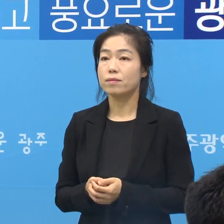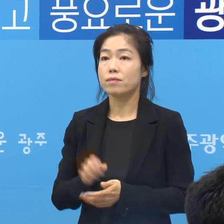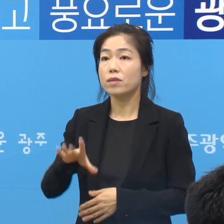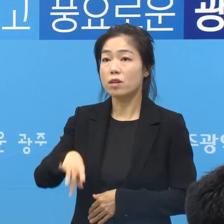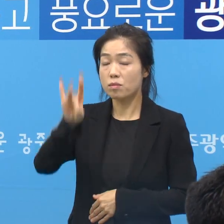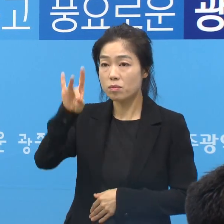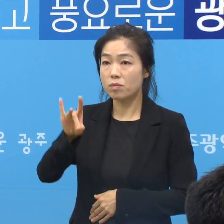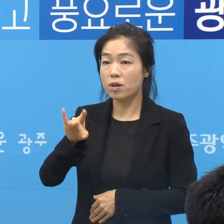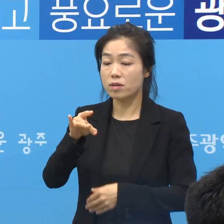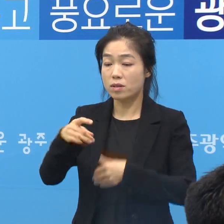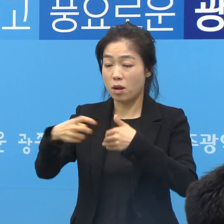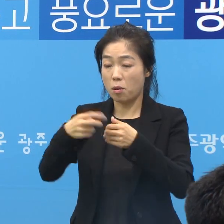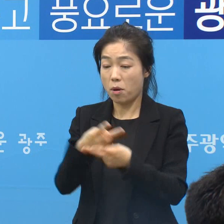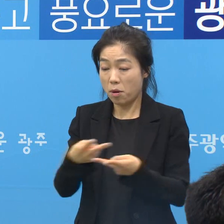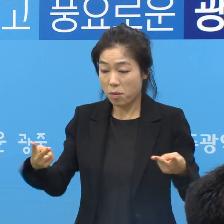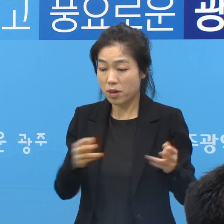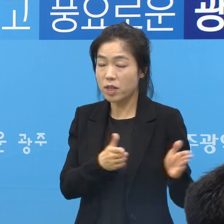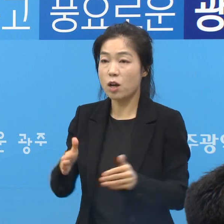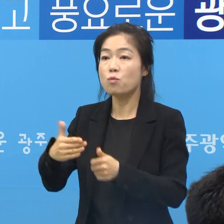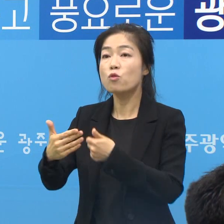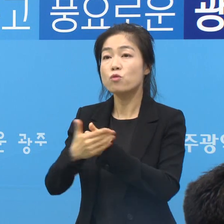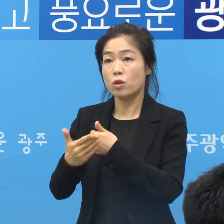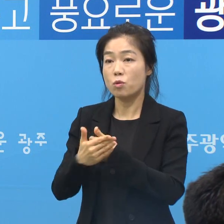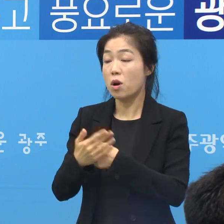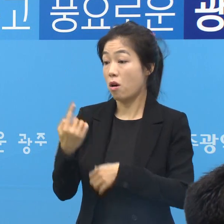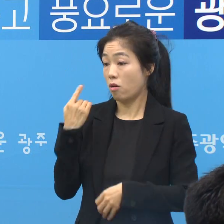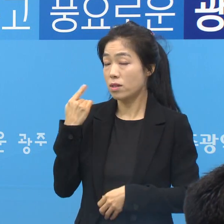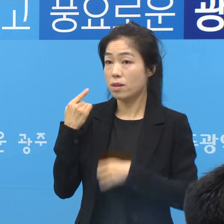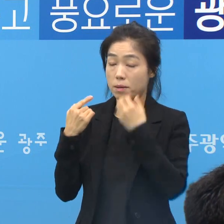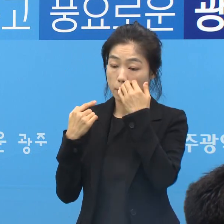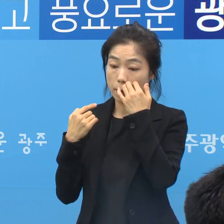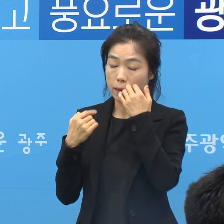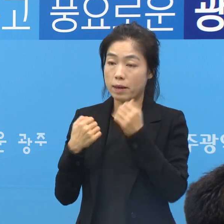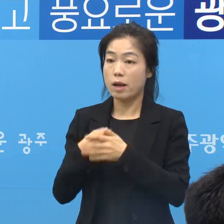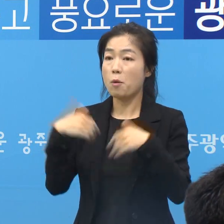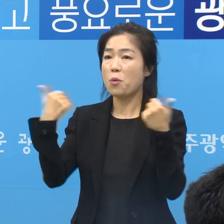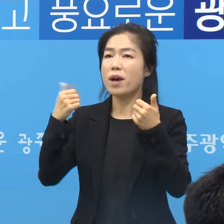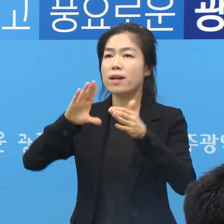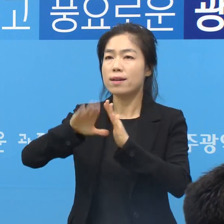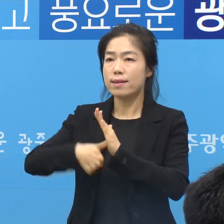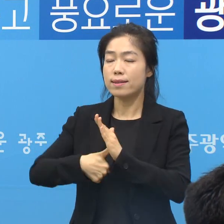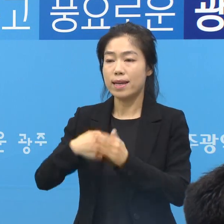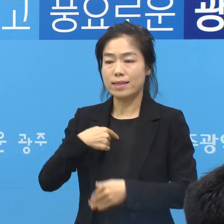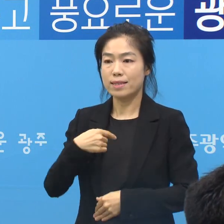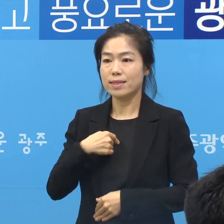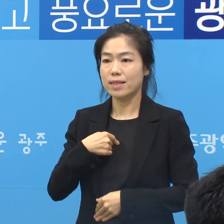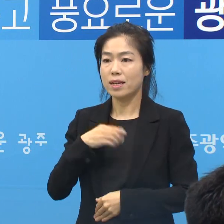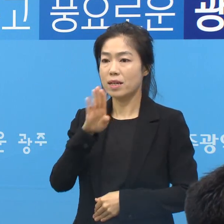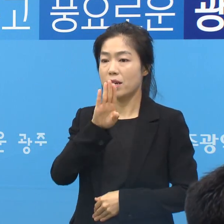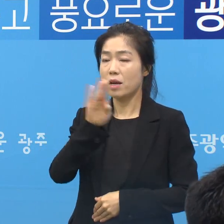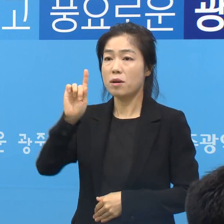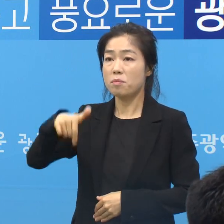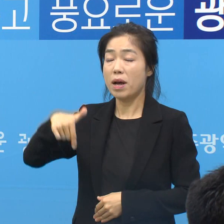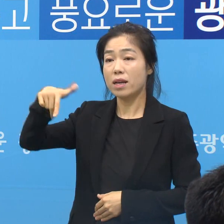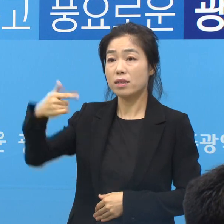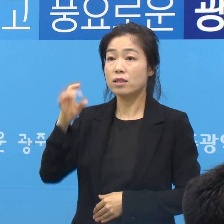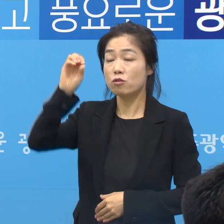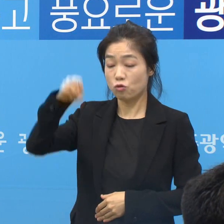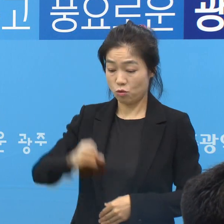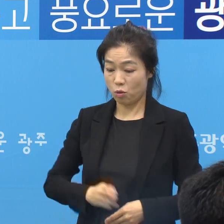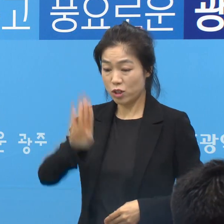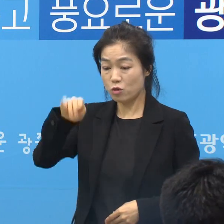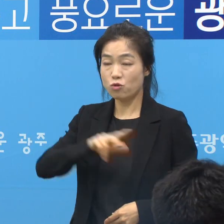우선 병상 확보 지원입니다. 아시는 것처럼 어제 중대본 회의에서 제가 박능우 보건복지부